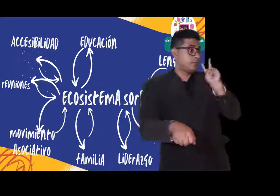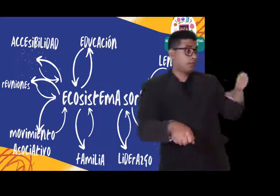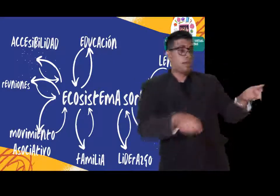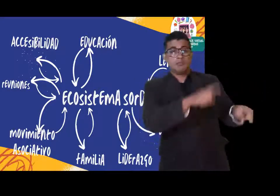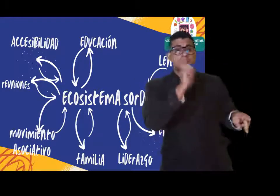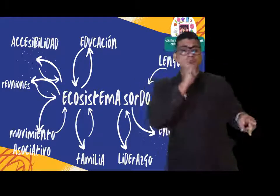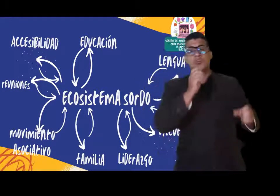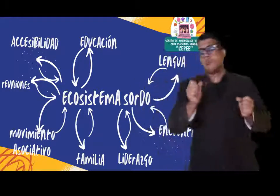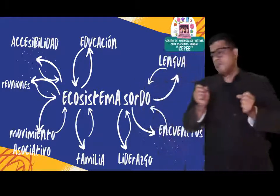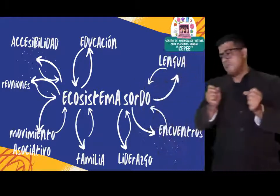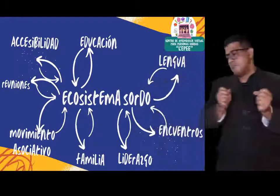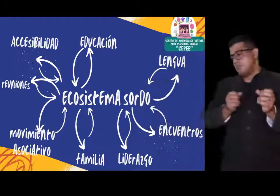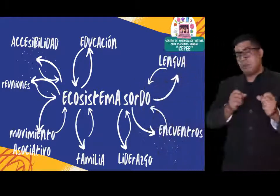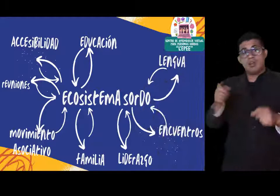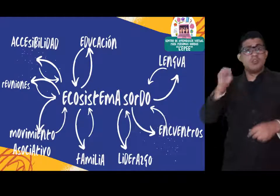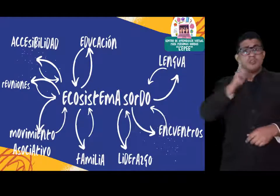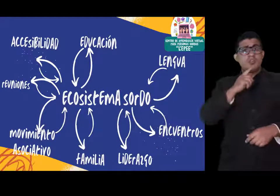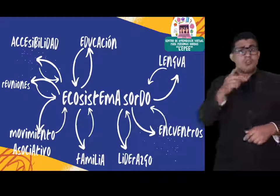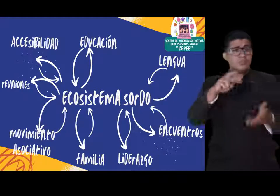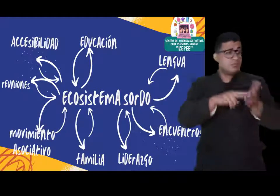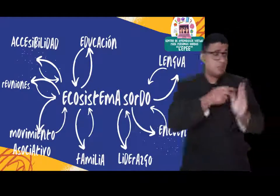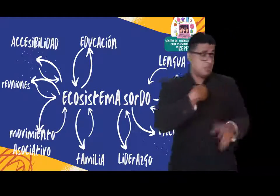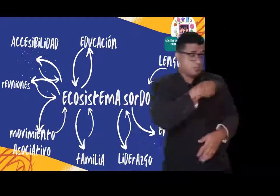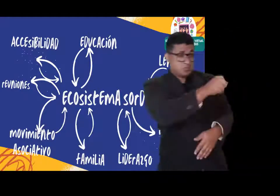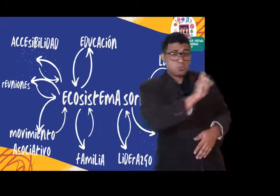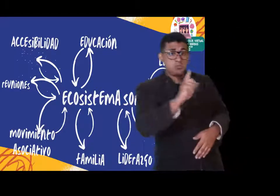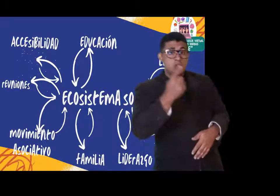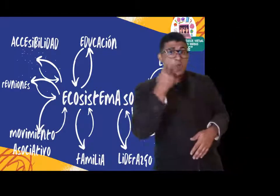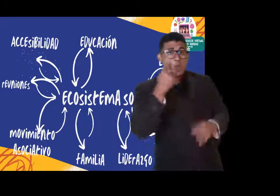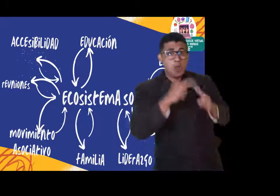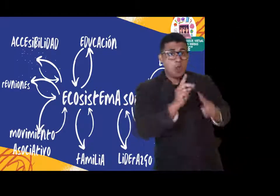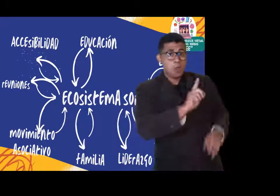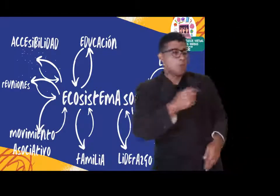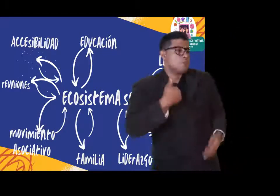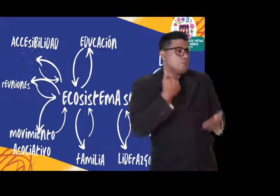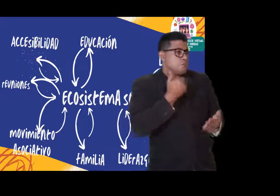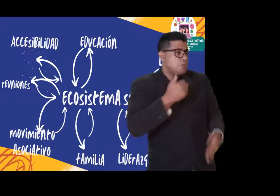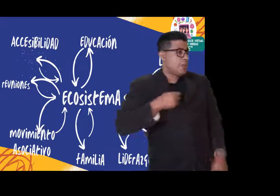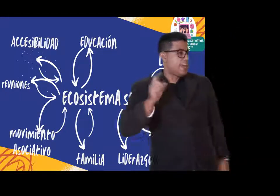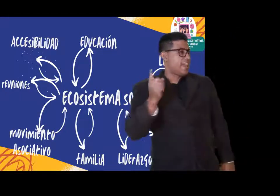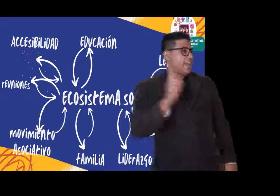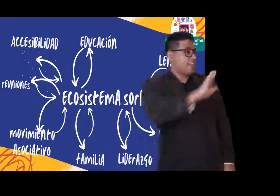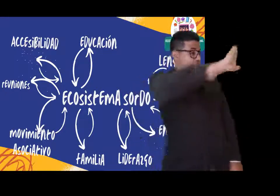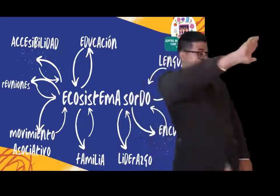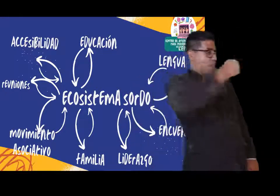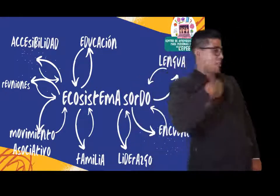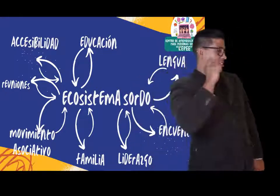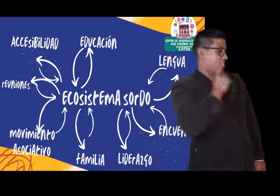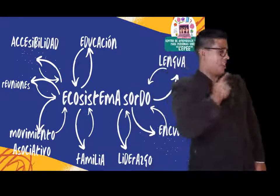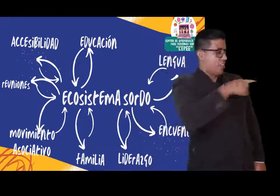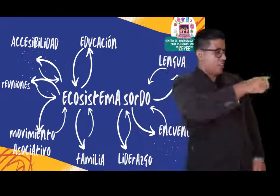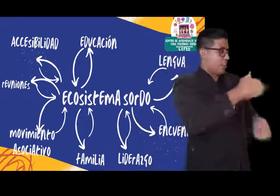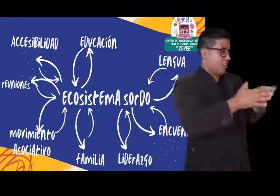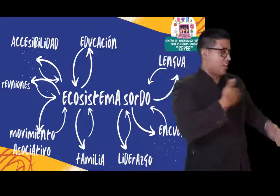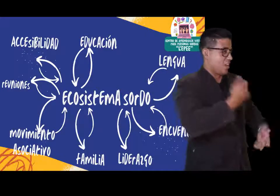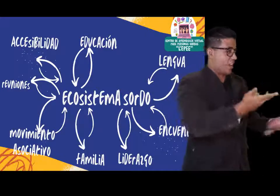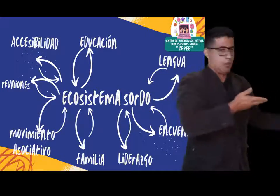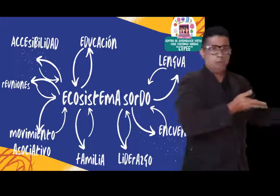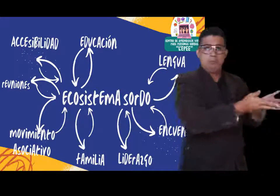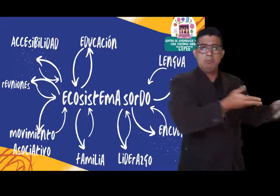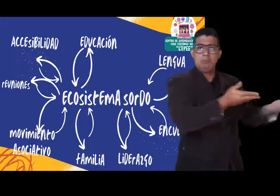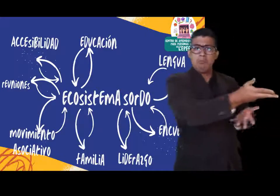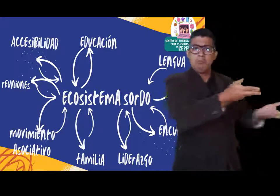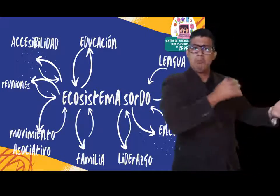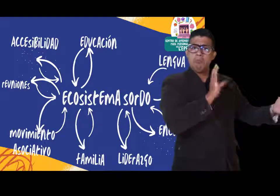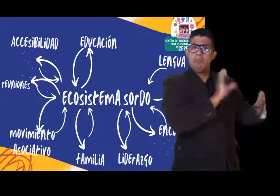Veamos casos donde, por ejemplo, en un aeropuerto hay personas oyentes y sordas que van pasando